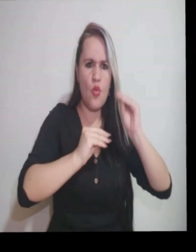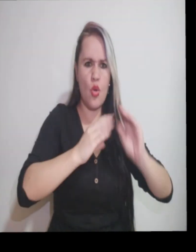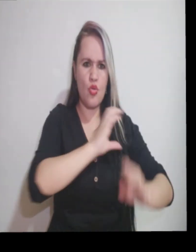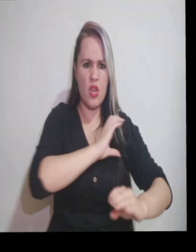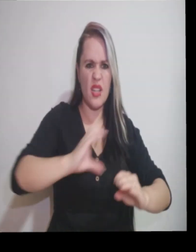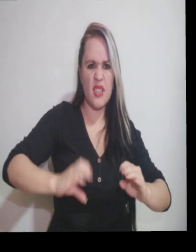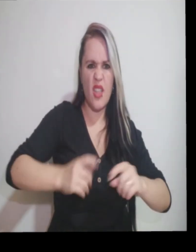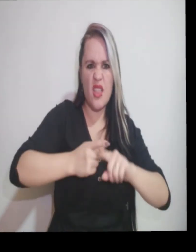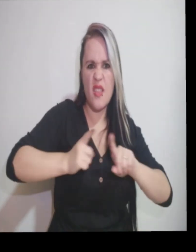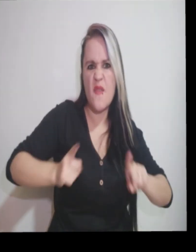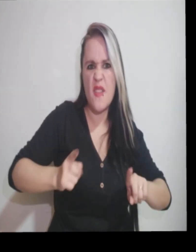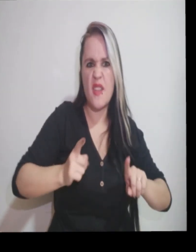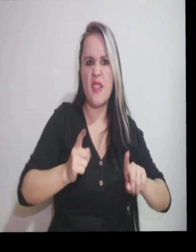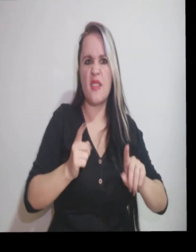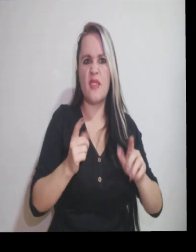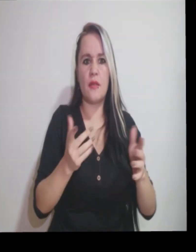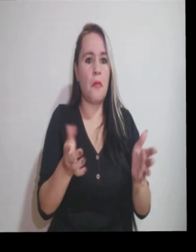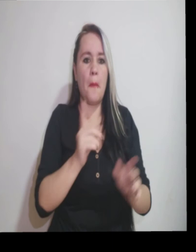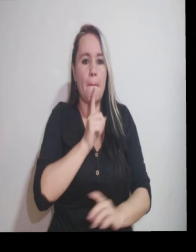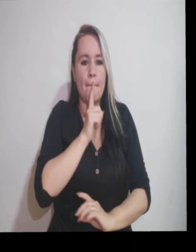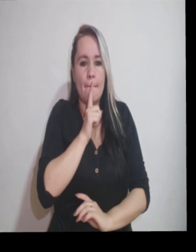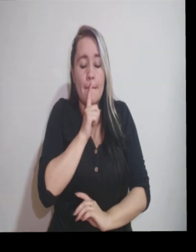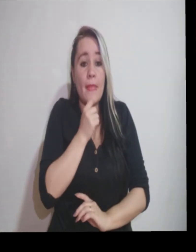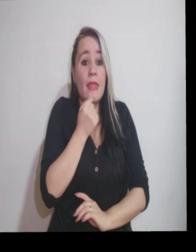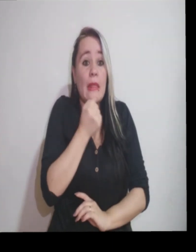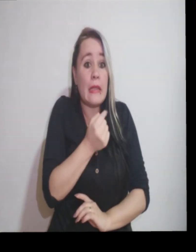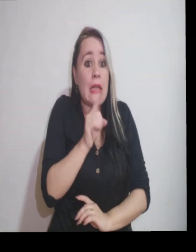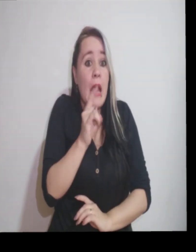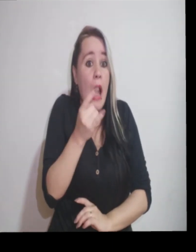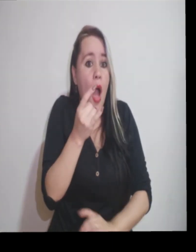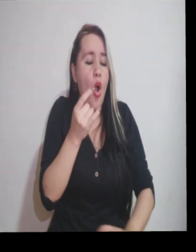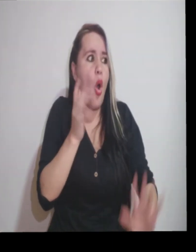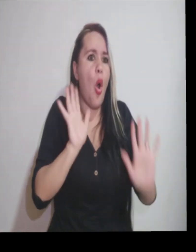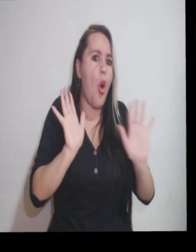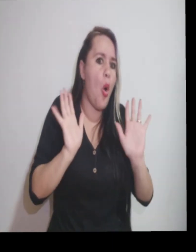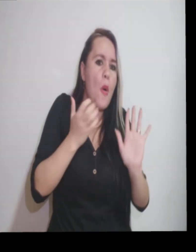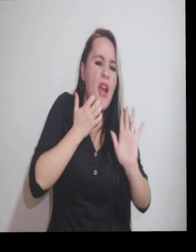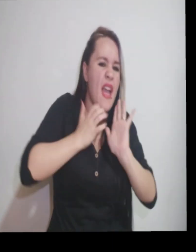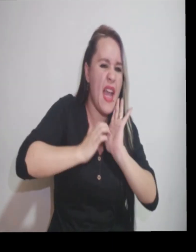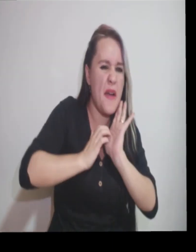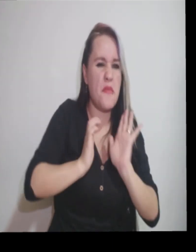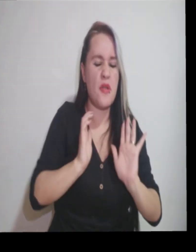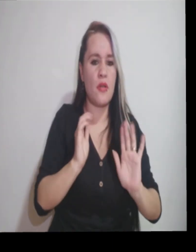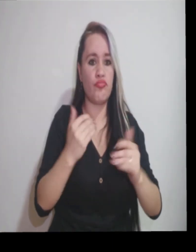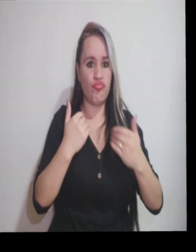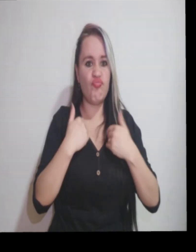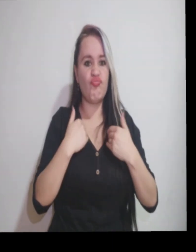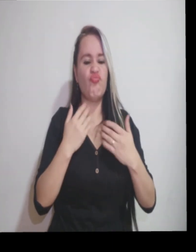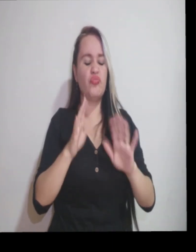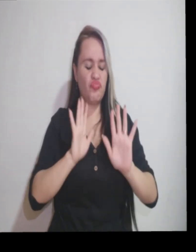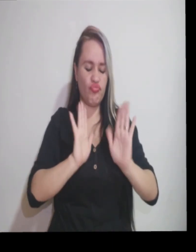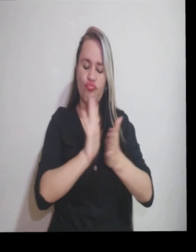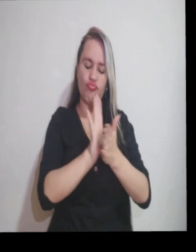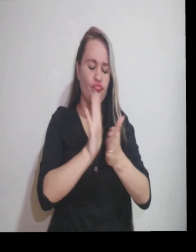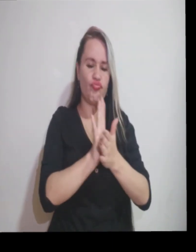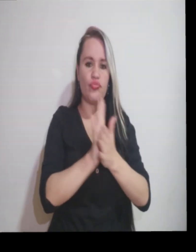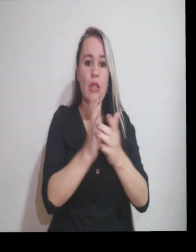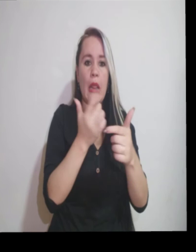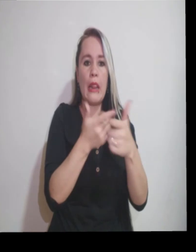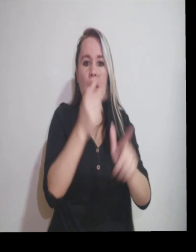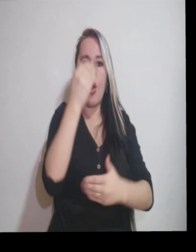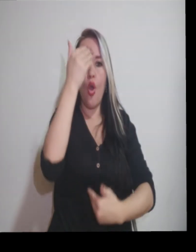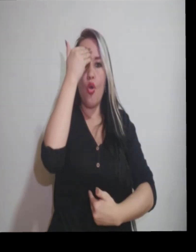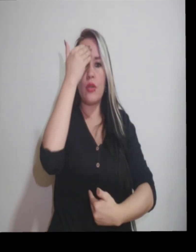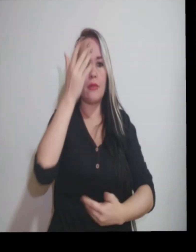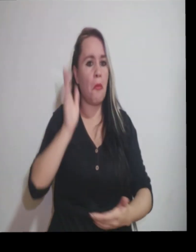embargo corresponden incluso a la doctrina cristiana, a lo de la libertad de conciencia, etc. Todo